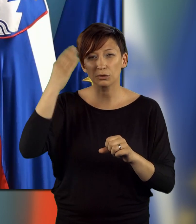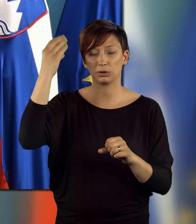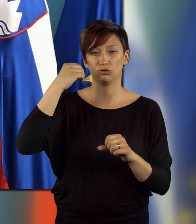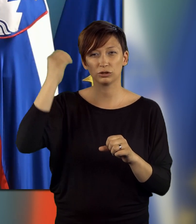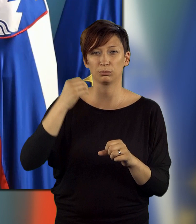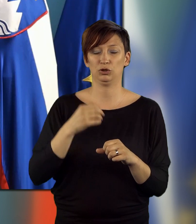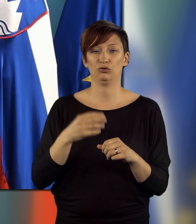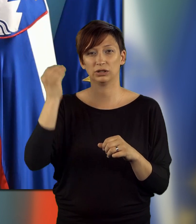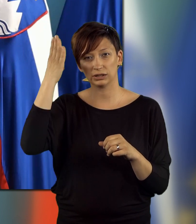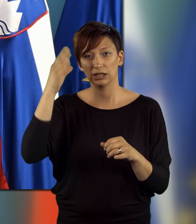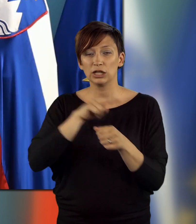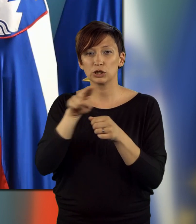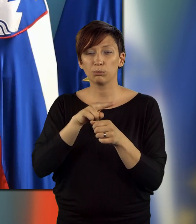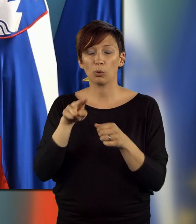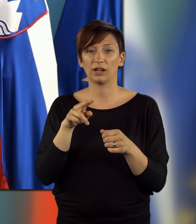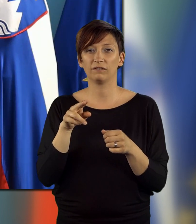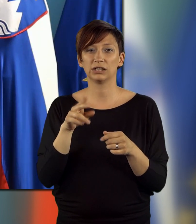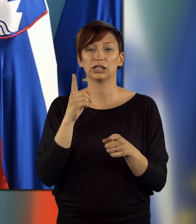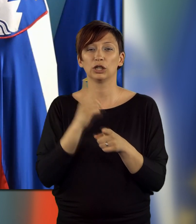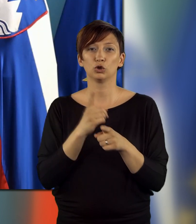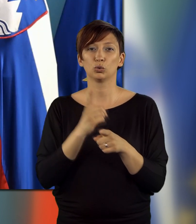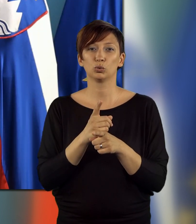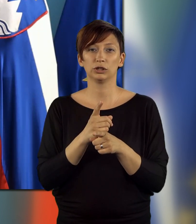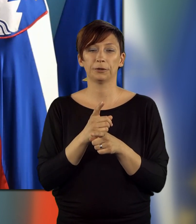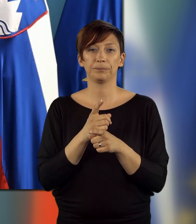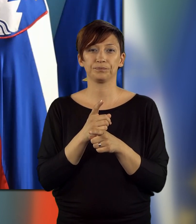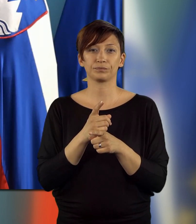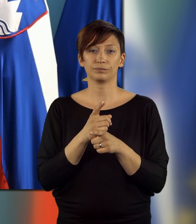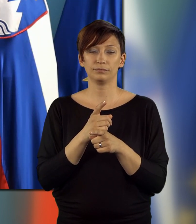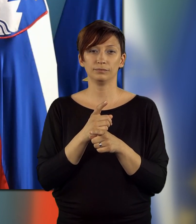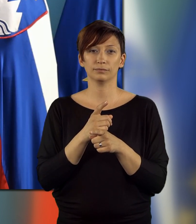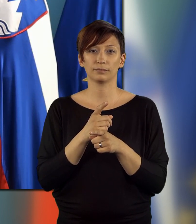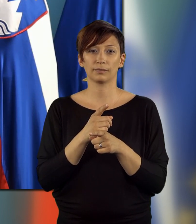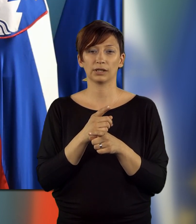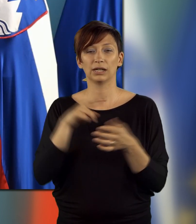nenehno izobraževati in izpolnjevati tudi